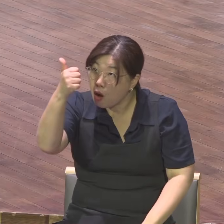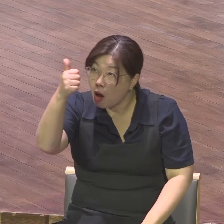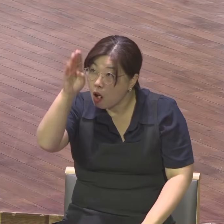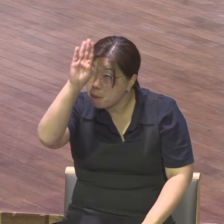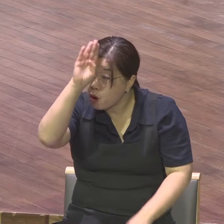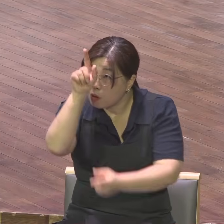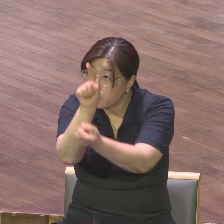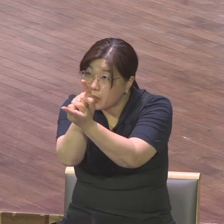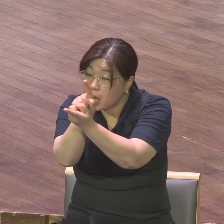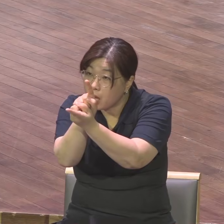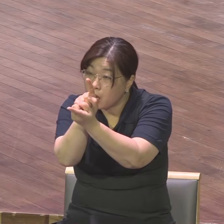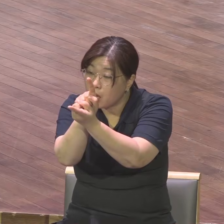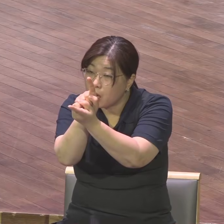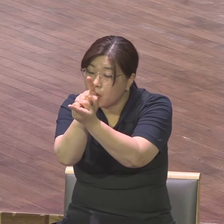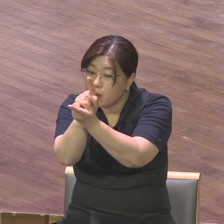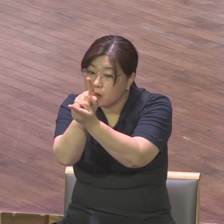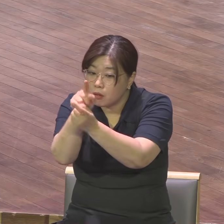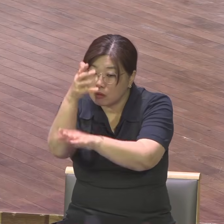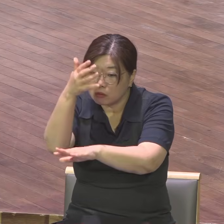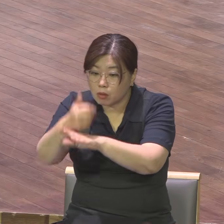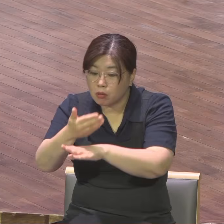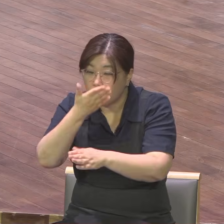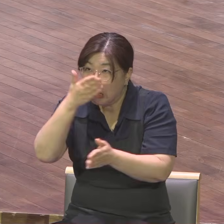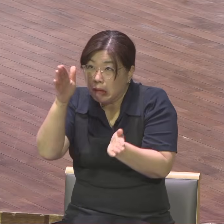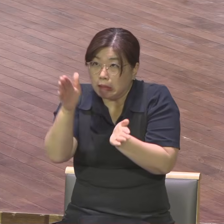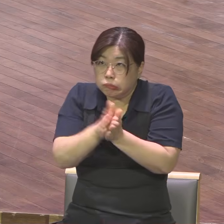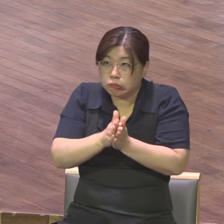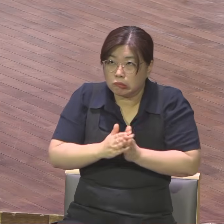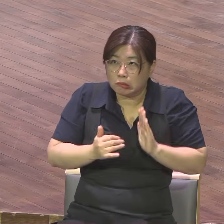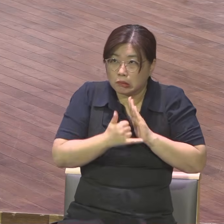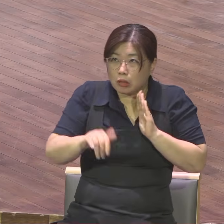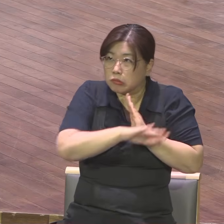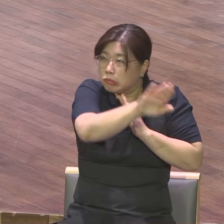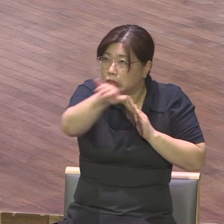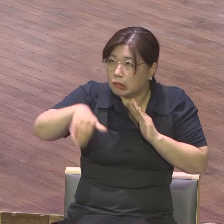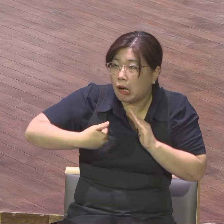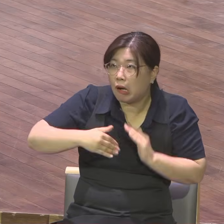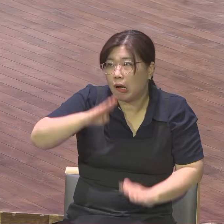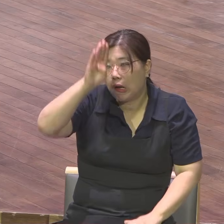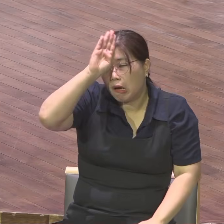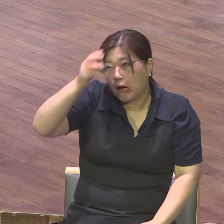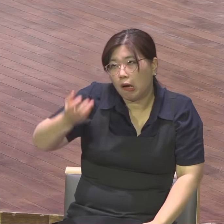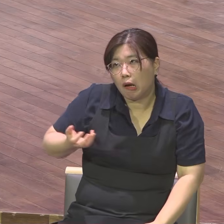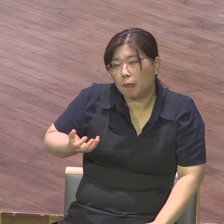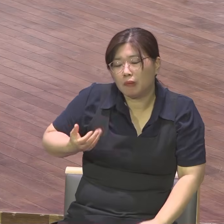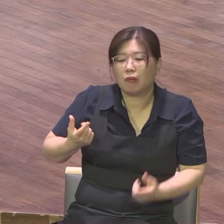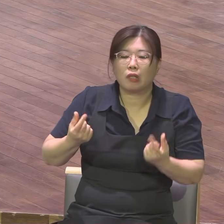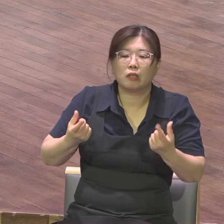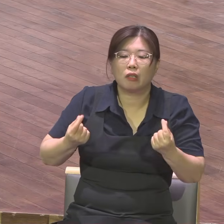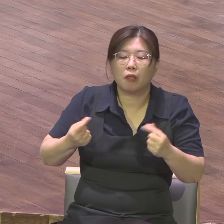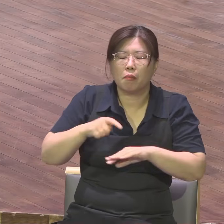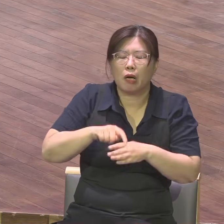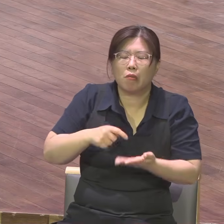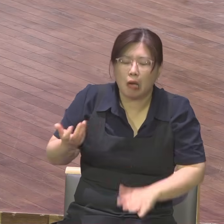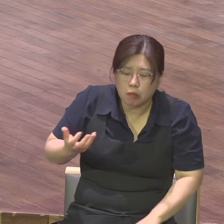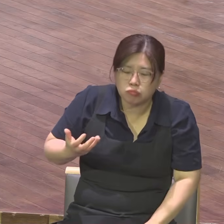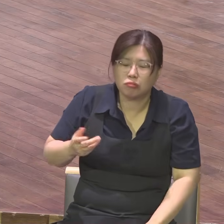편할 수가 없지요. 그 한 가족 한 사람 때문에 온 가족이 다 아프지요. 변치